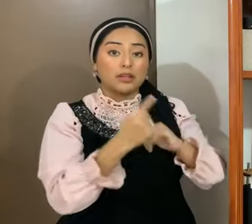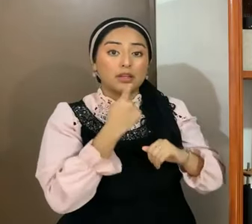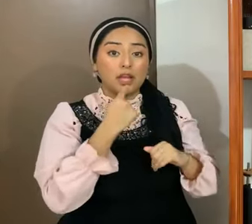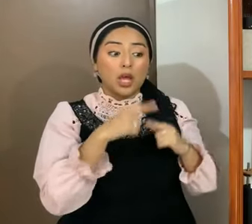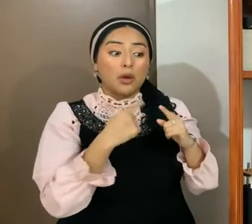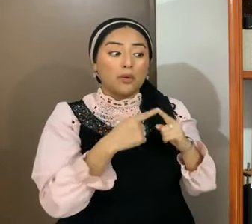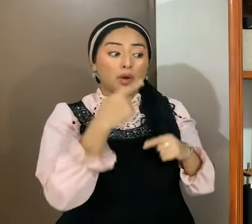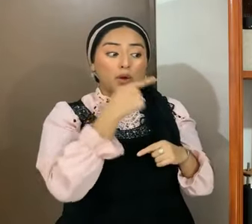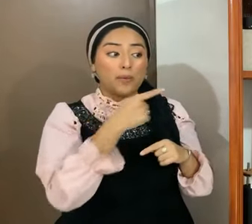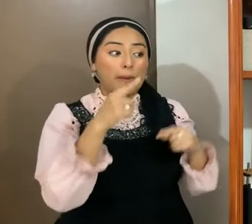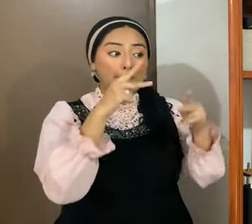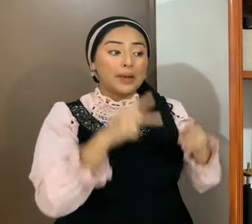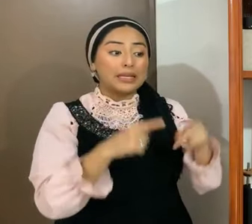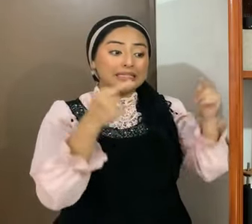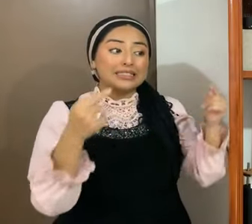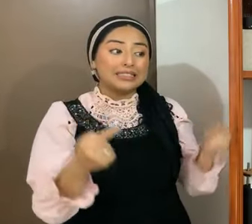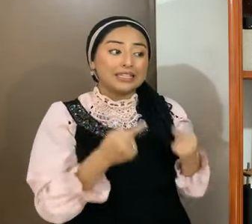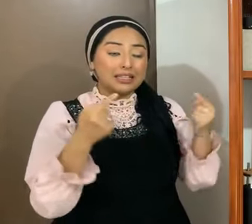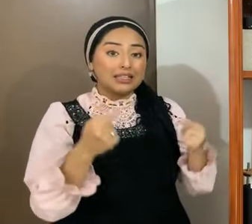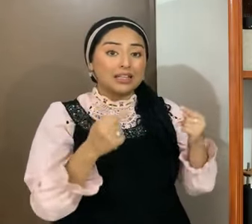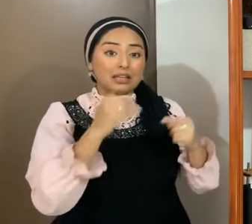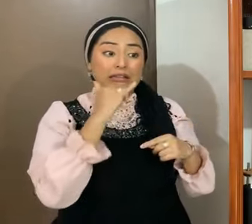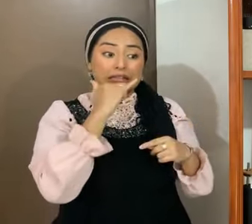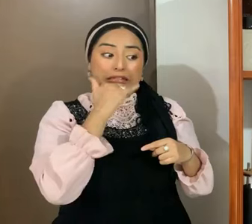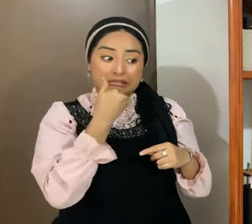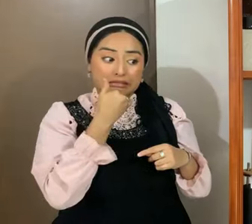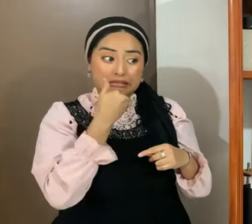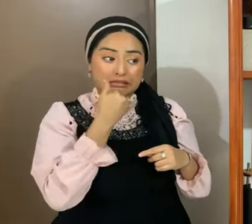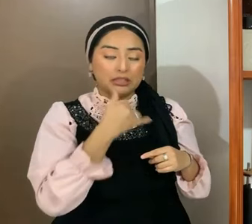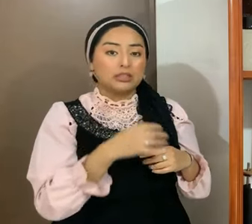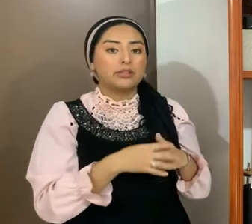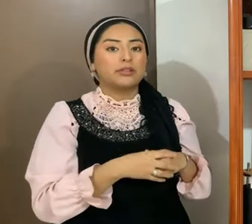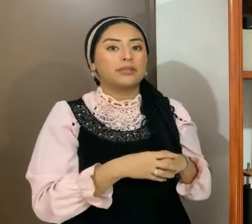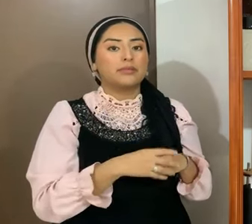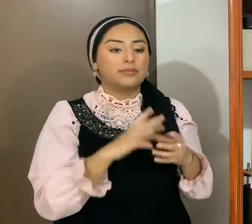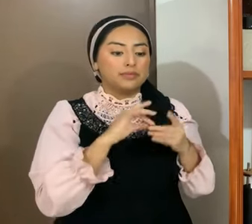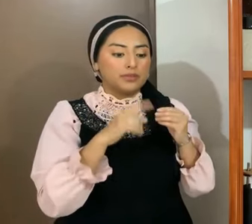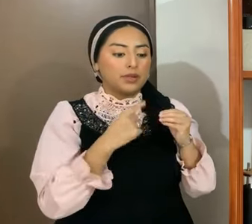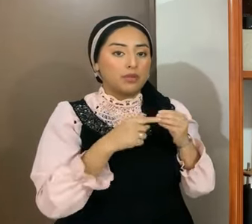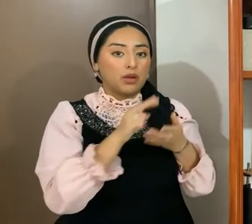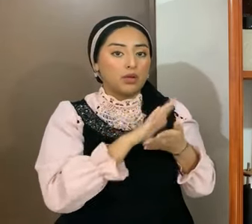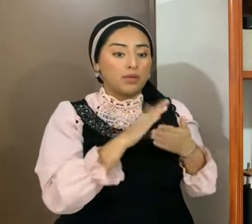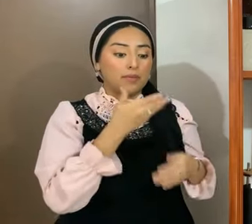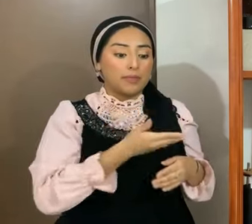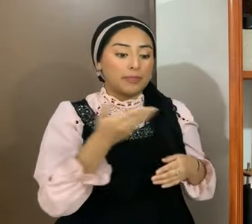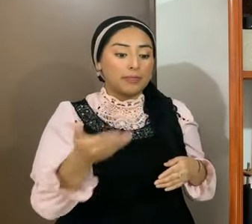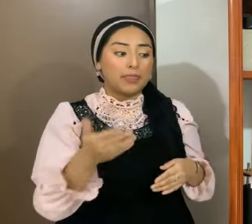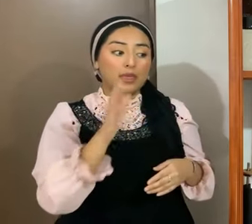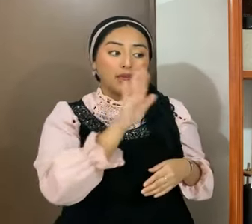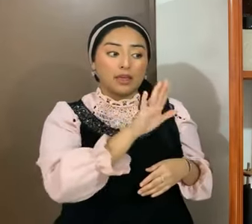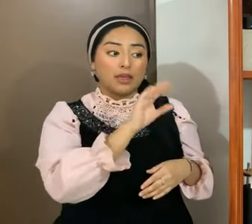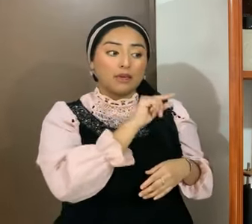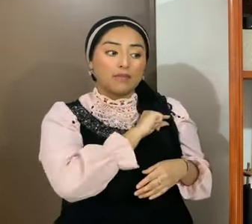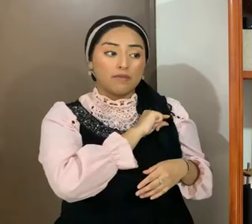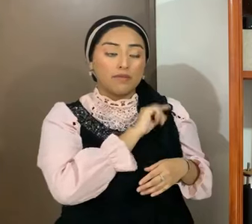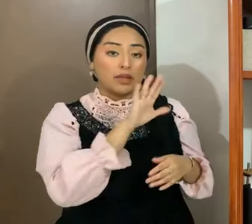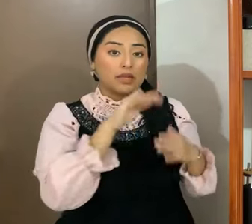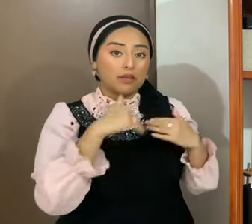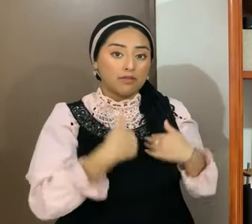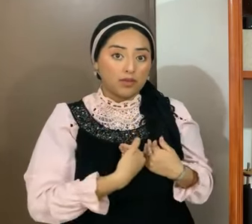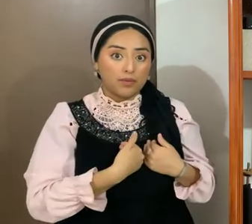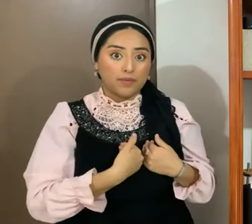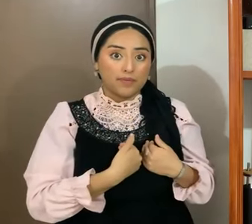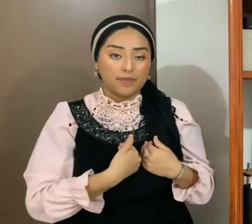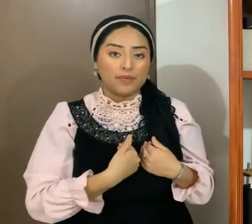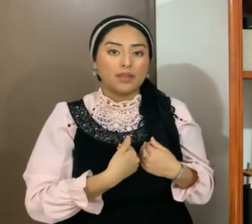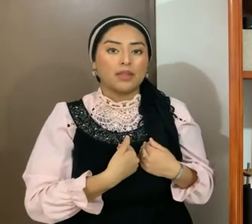cuando alguna persona pecare y cometiere falta y pecare por hierro en las cosas santas de Yahweh, dará por su culpa. Aquí está,